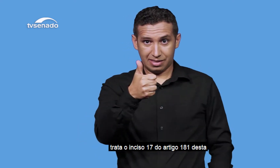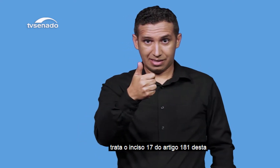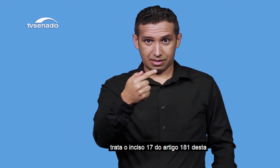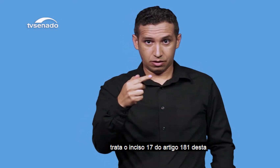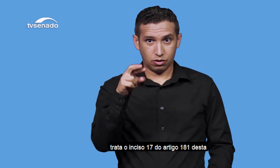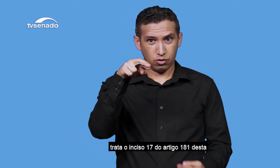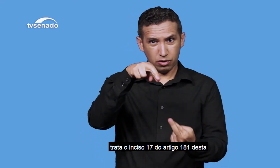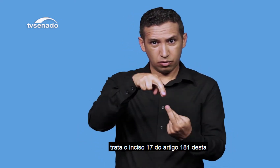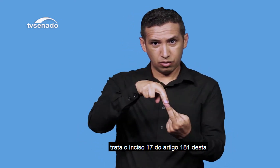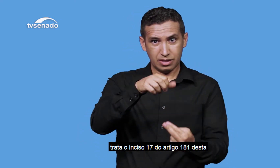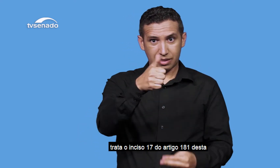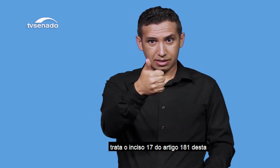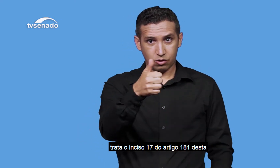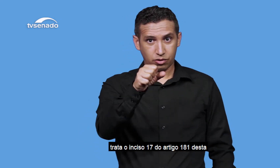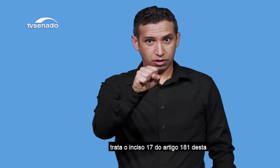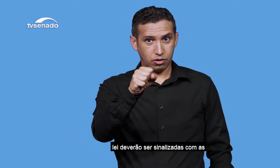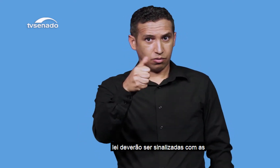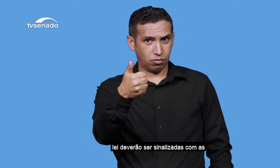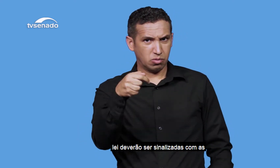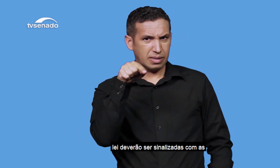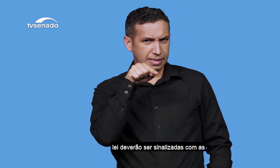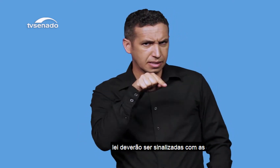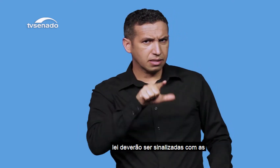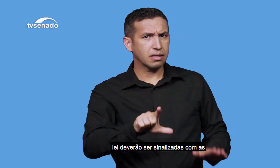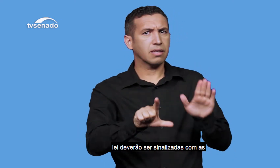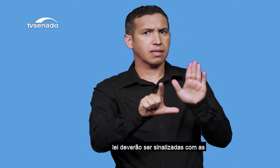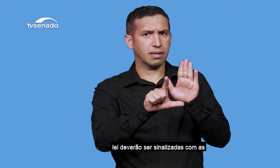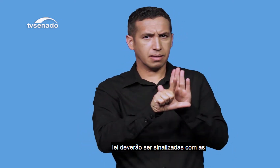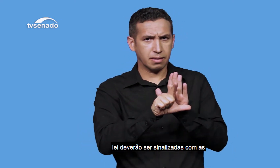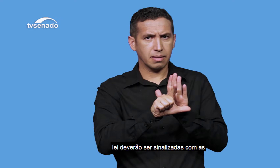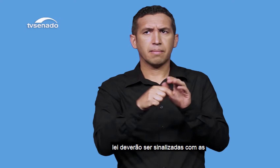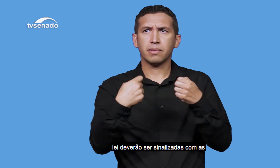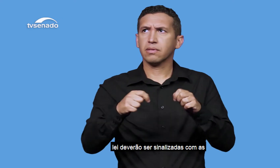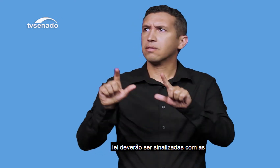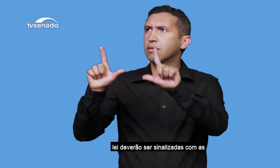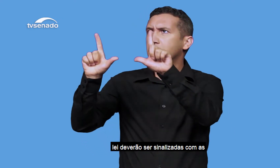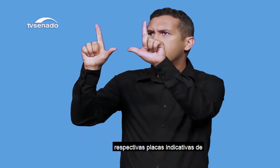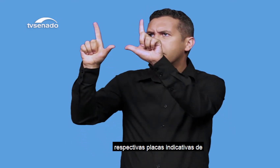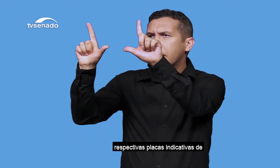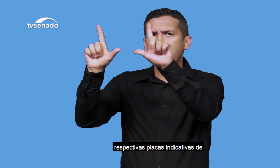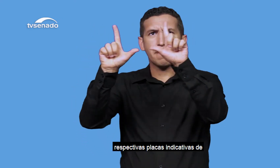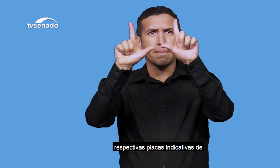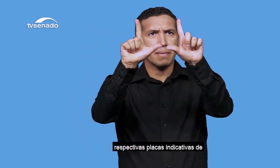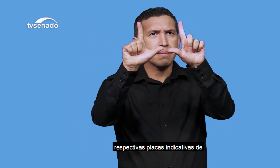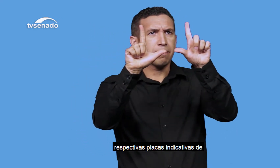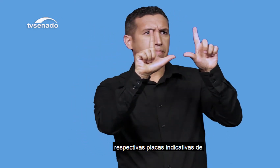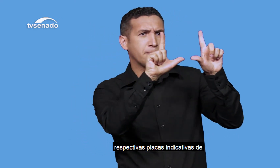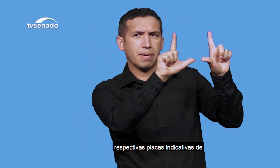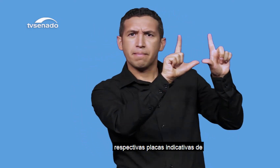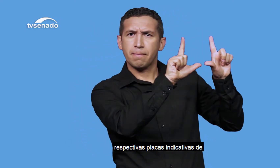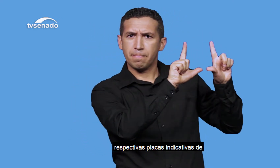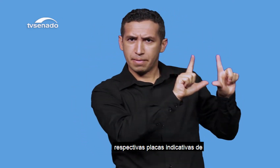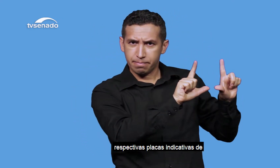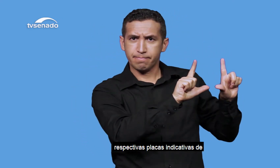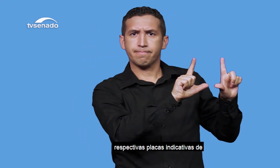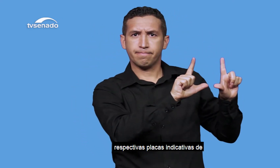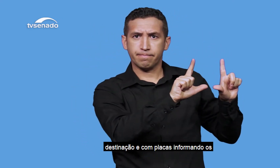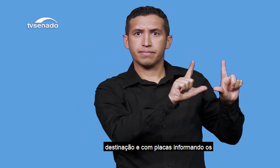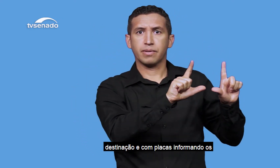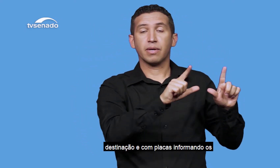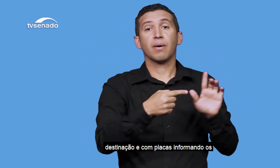do artigo 181 desta lei deverão ser finalizadas com as respectivas placas indicativas